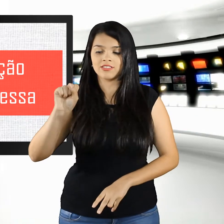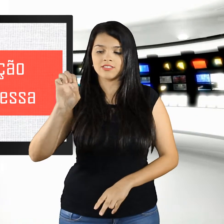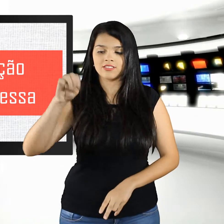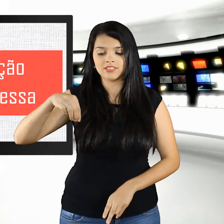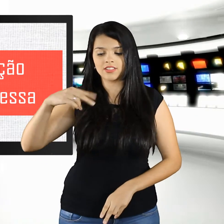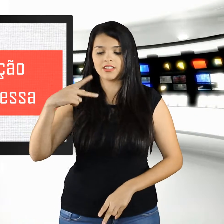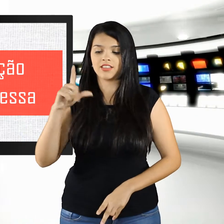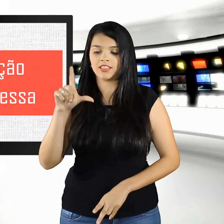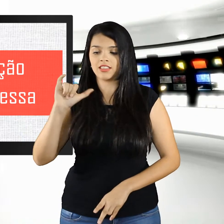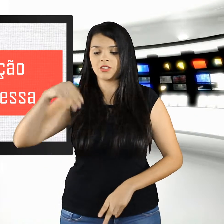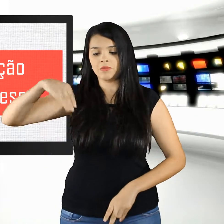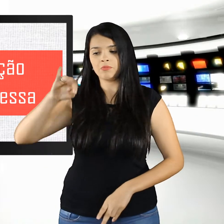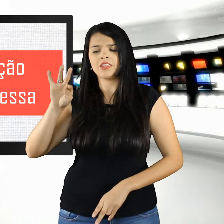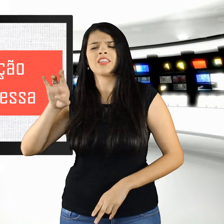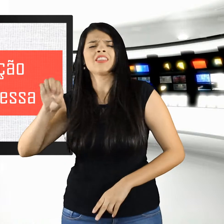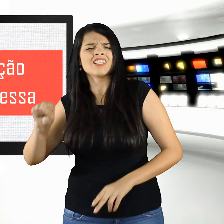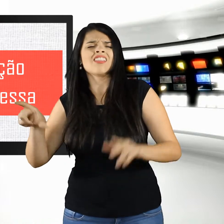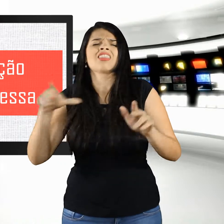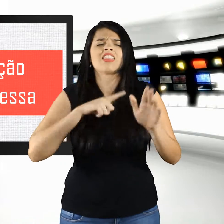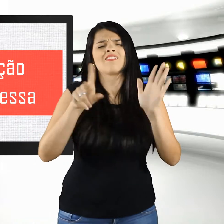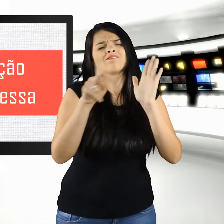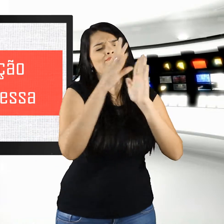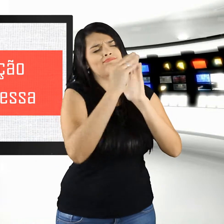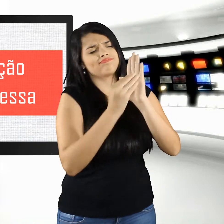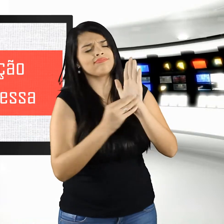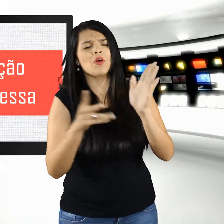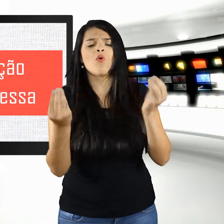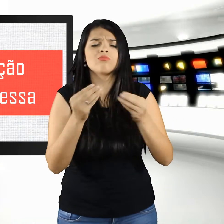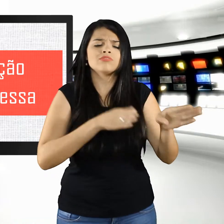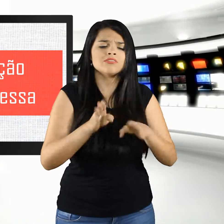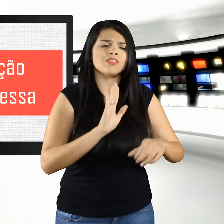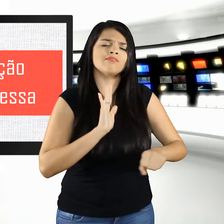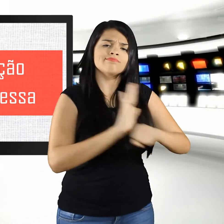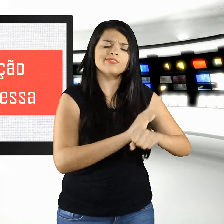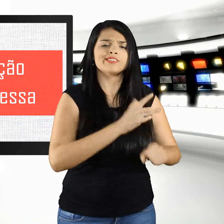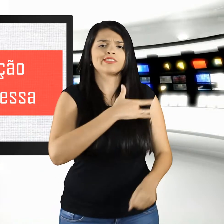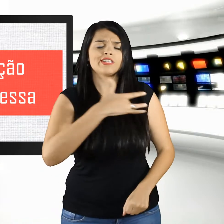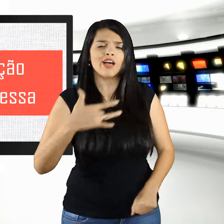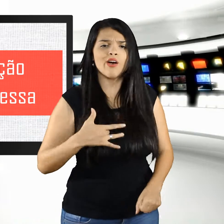conduz várias ações nos eixos de acesso à educação, política de saúde, acessibilidade e inclusão